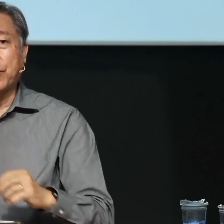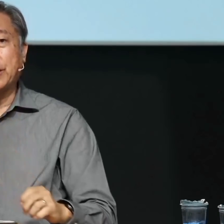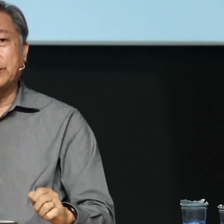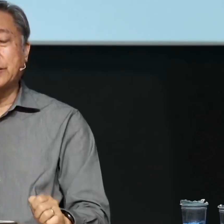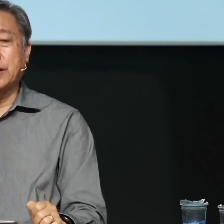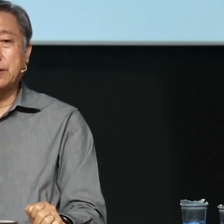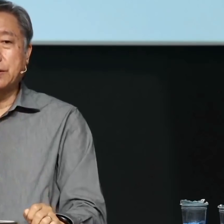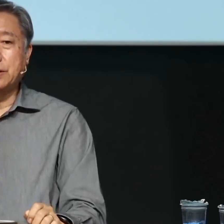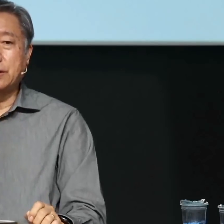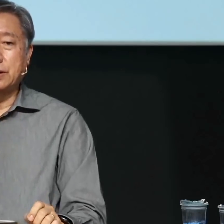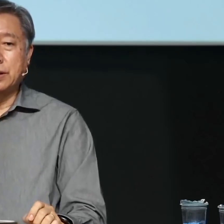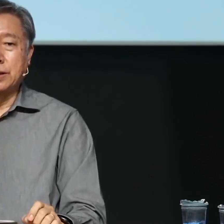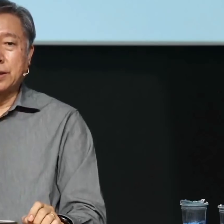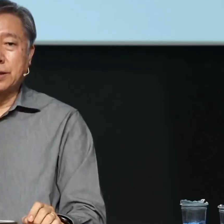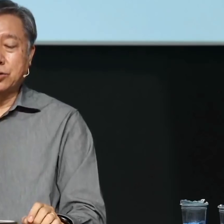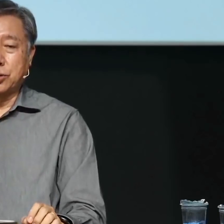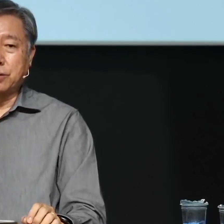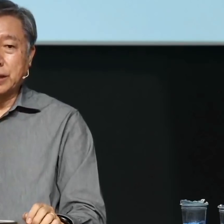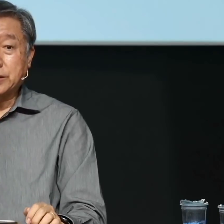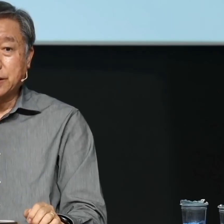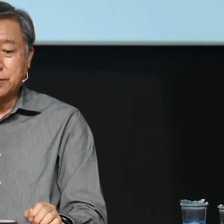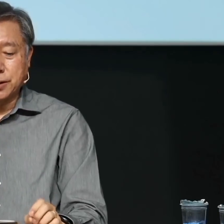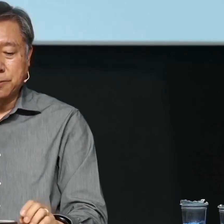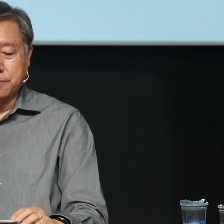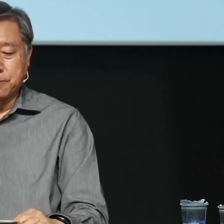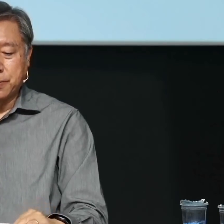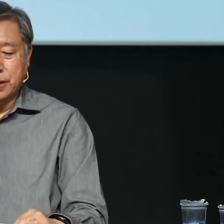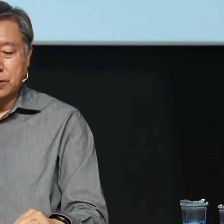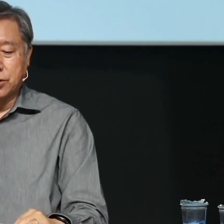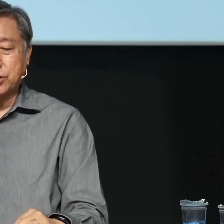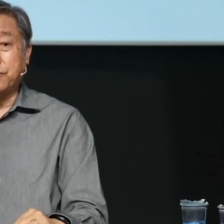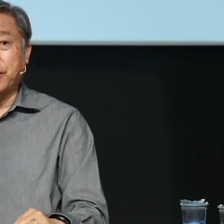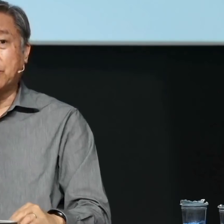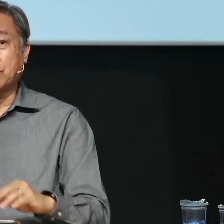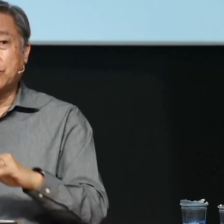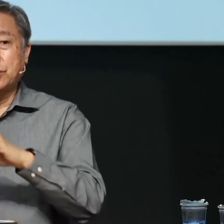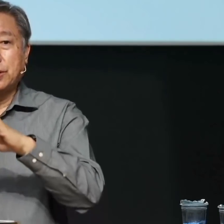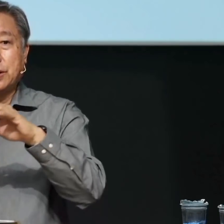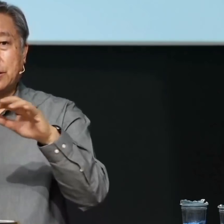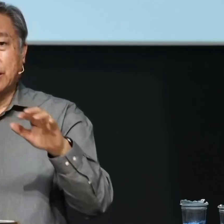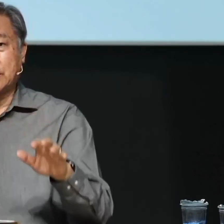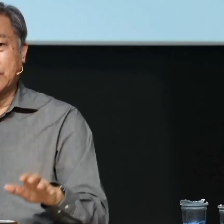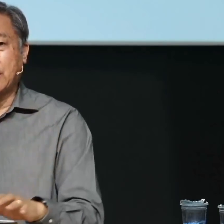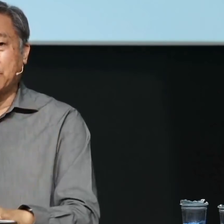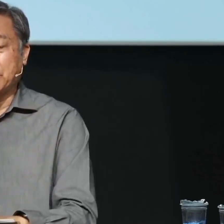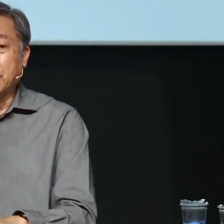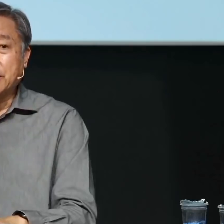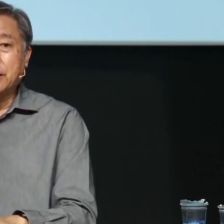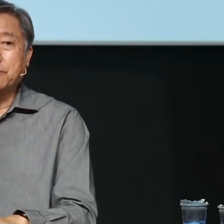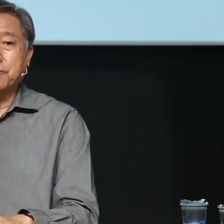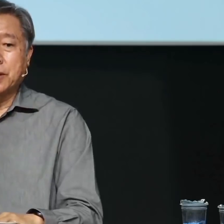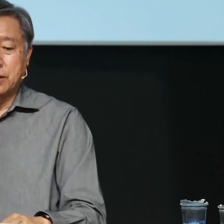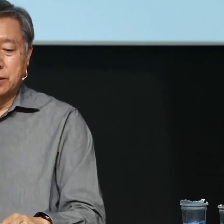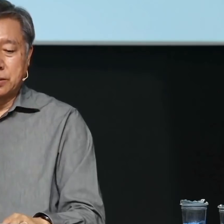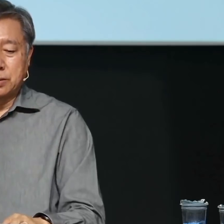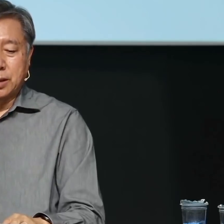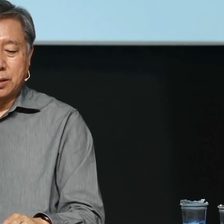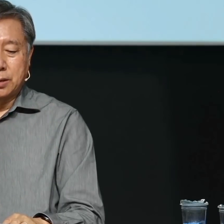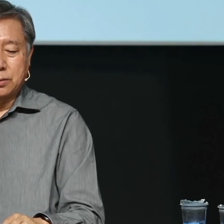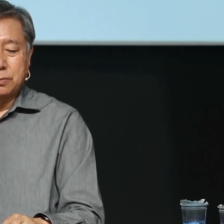a conferência internacional na Instância. Nós tivemos na Sala Betânia